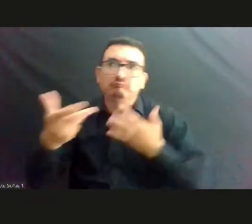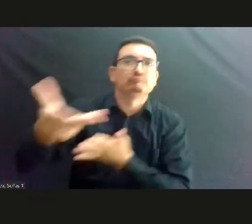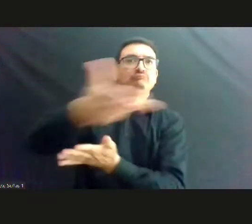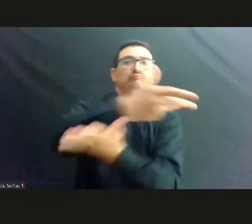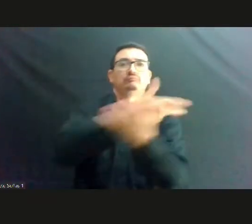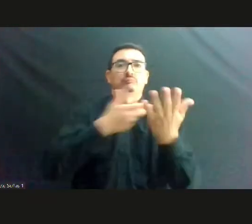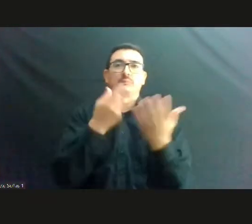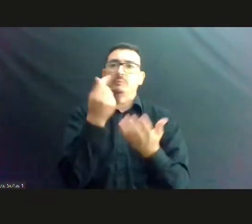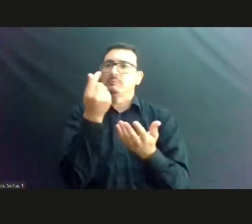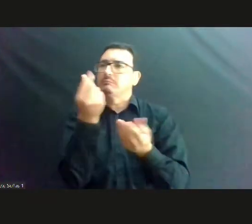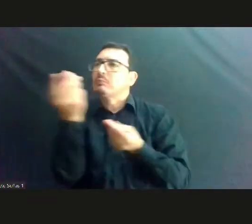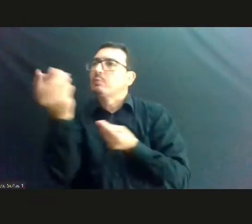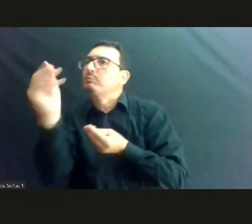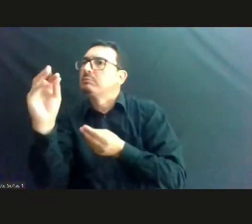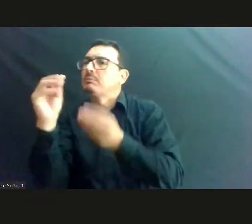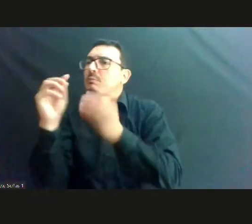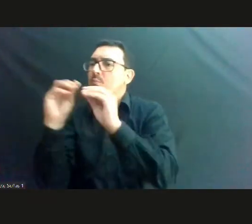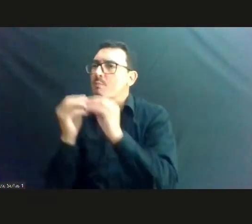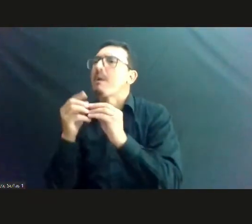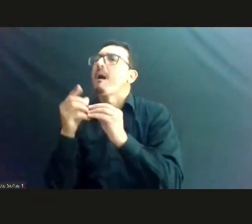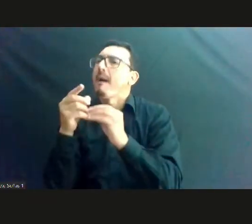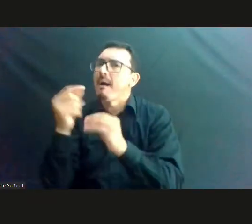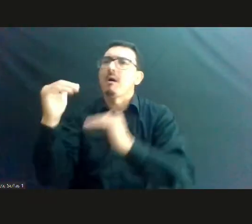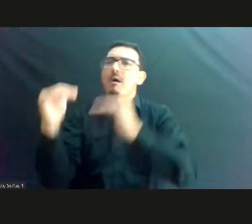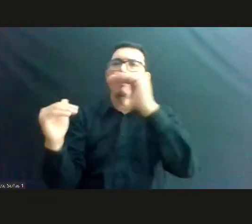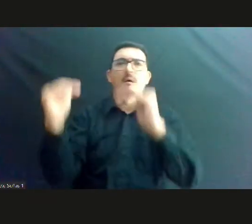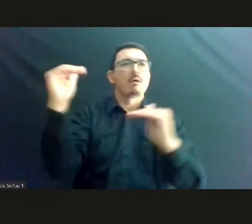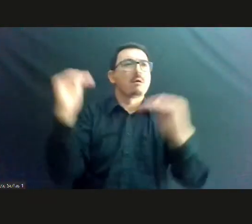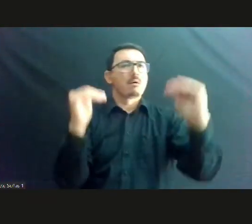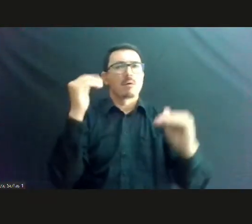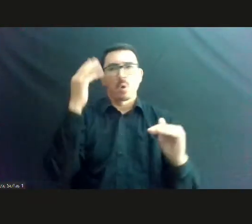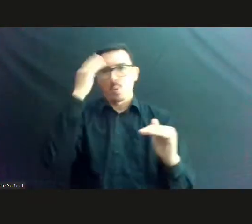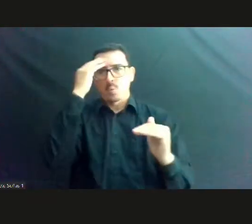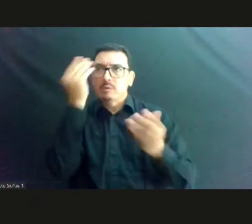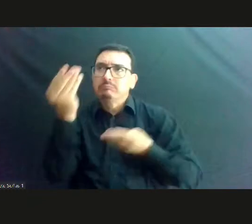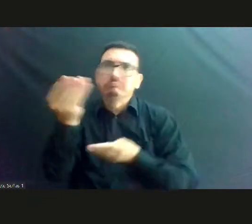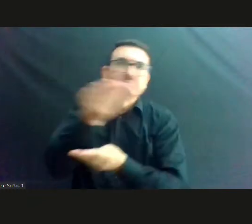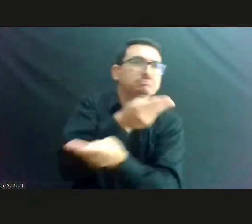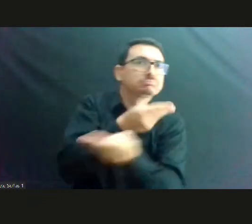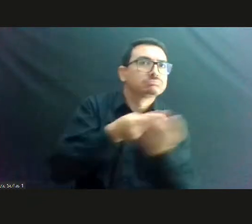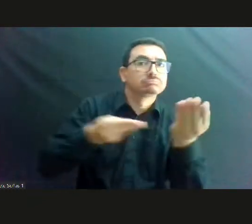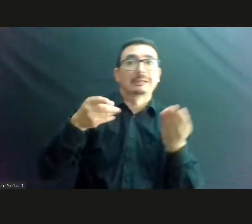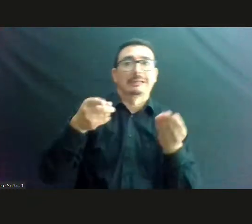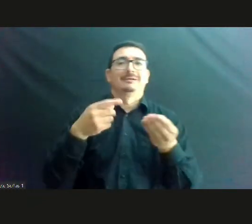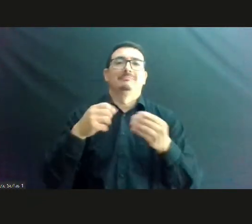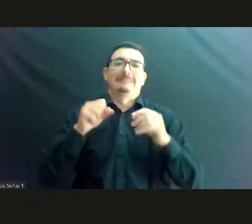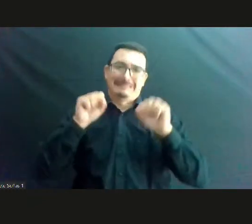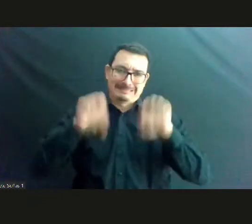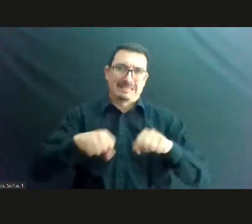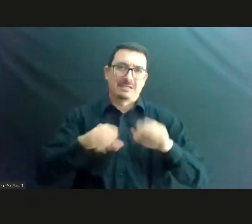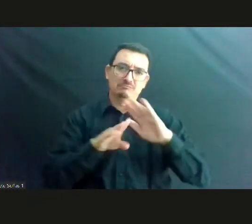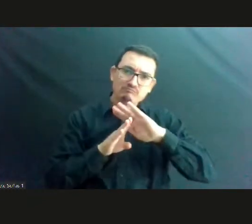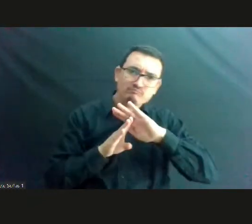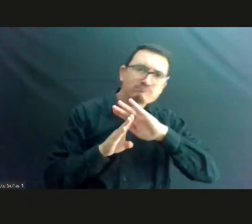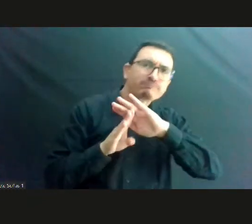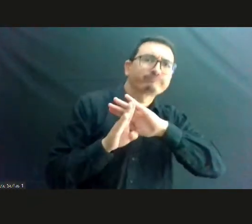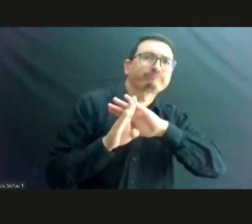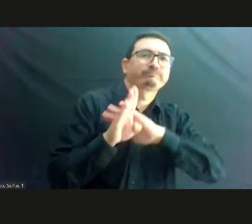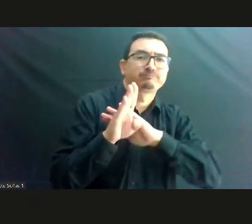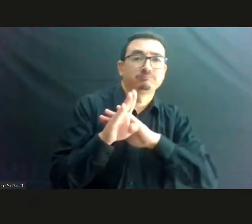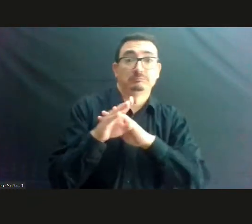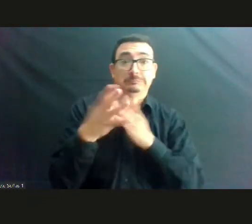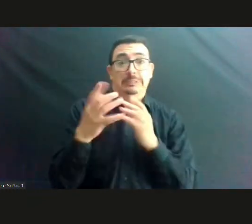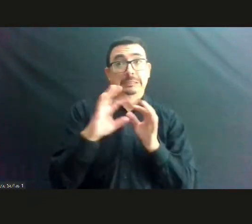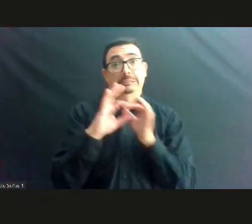la facilitación del comercio, la mejora de los servicios logísticos, etcétera, y los marcos normativos. Creemos